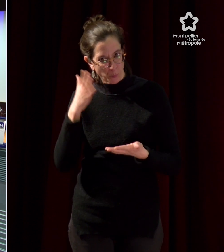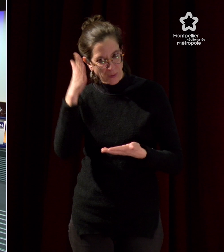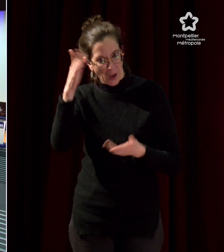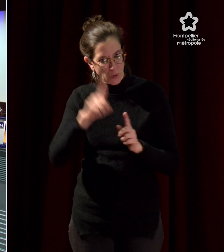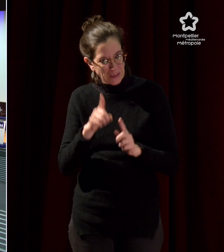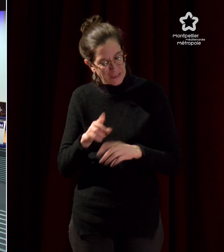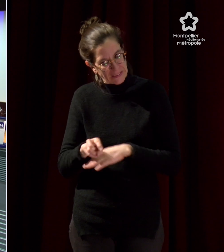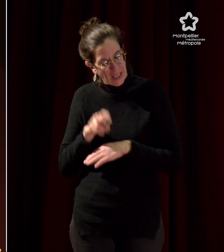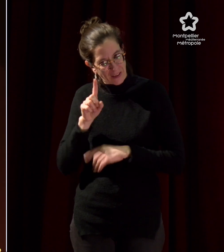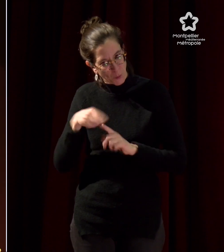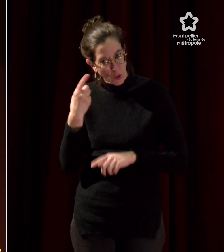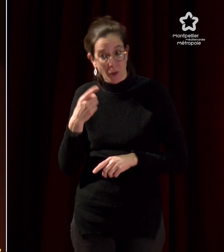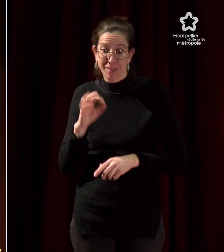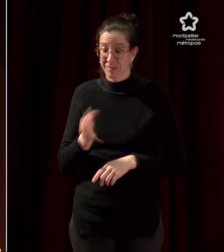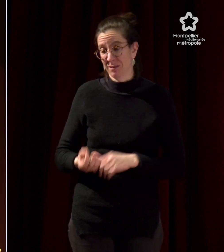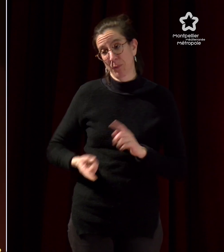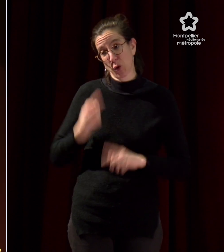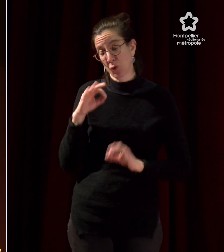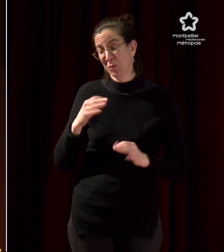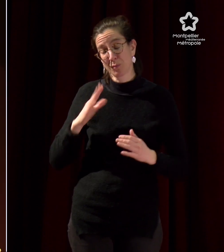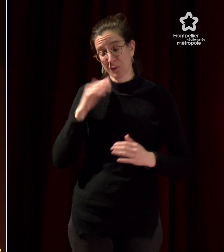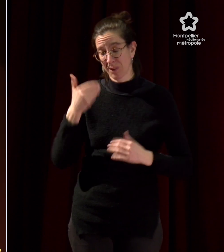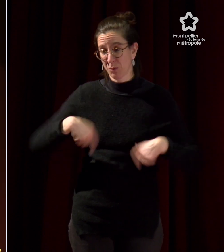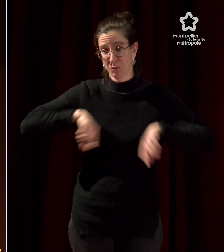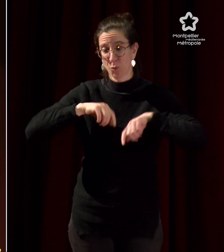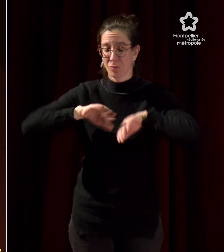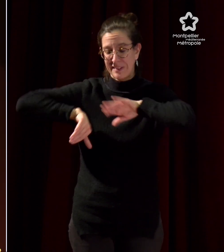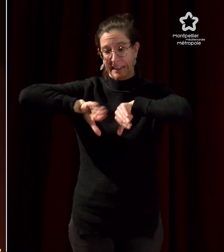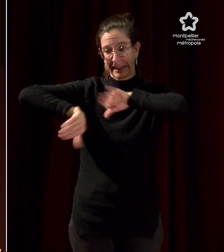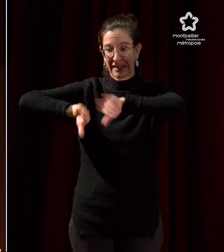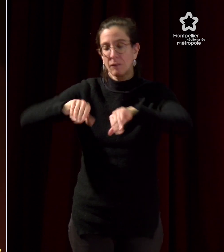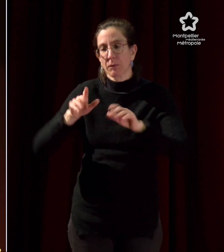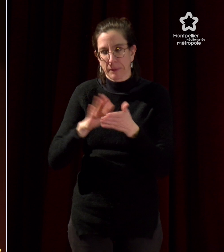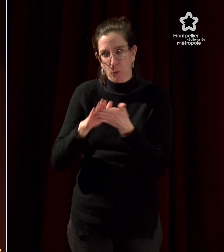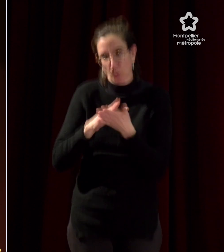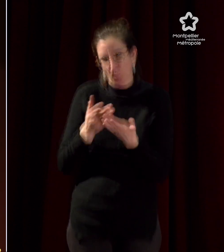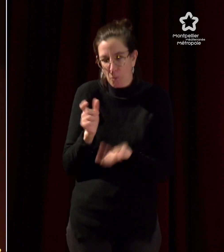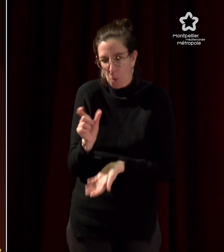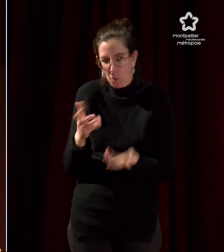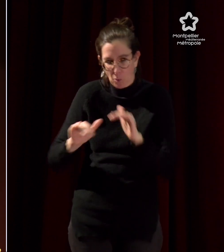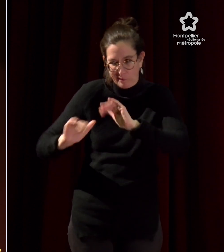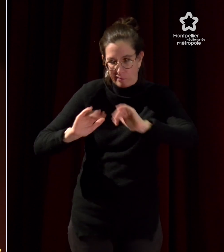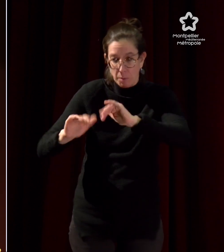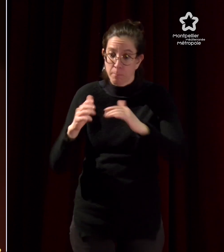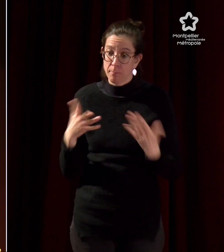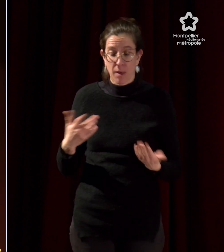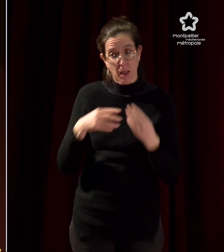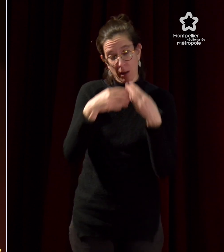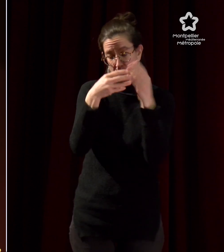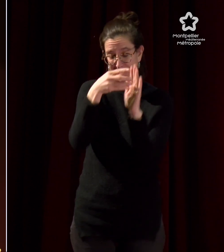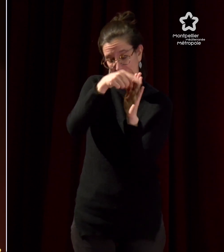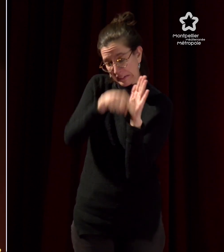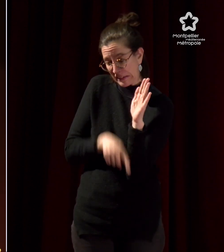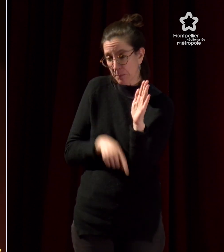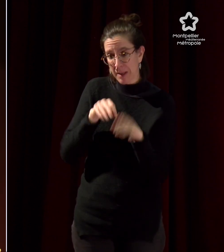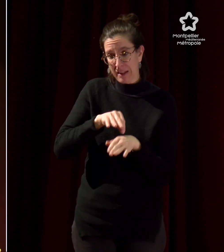trie, entre guillemets. Trier, c'est un mot un peu rude, mais on a une liste de maladies connues. En tous les cas, en France,